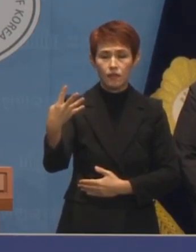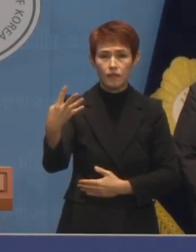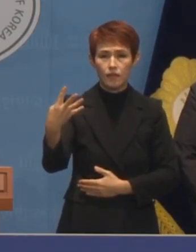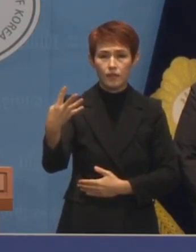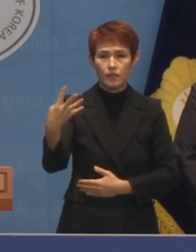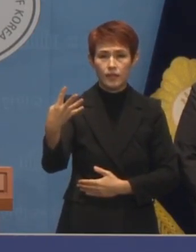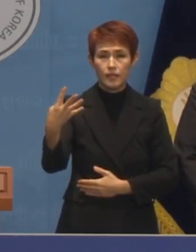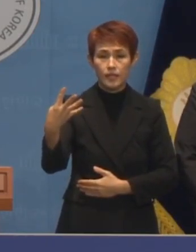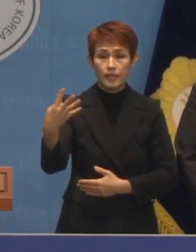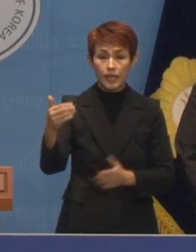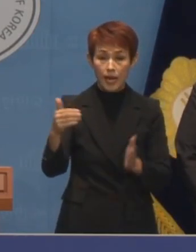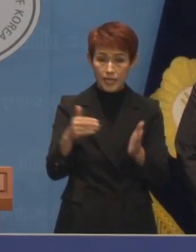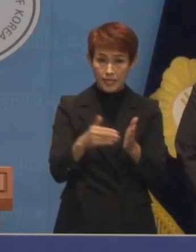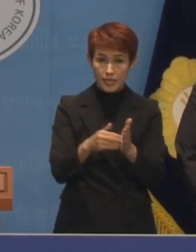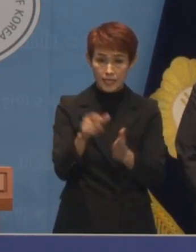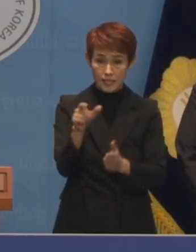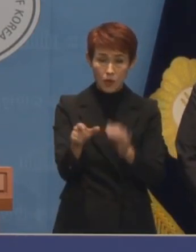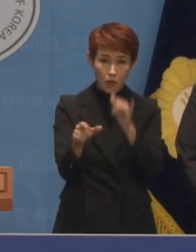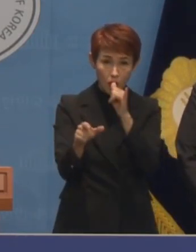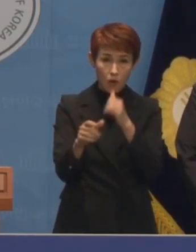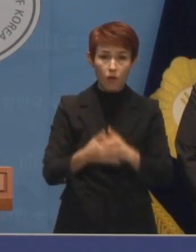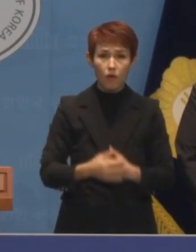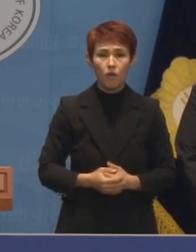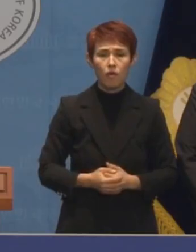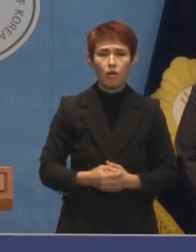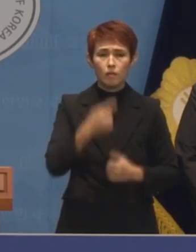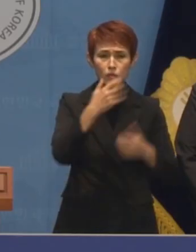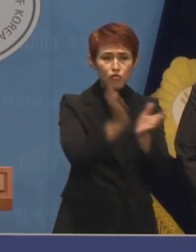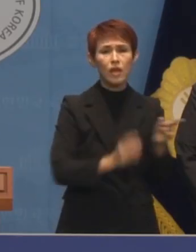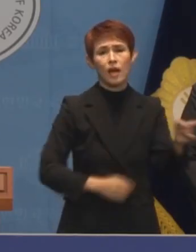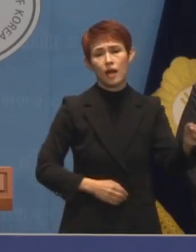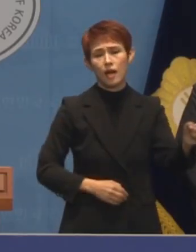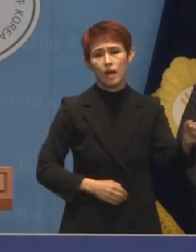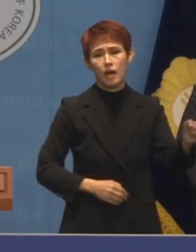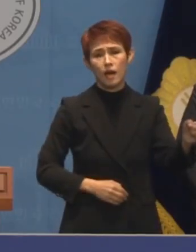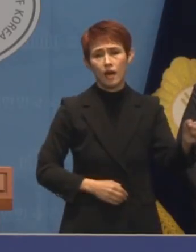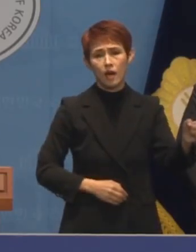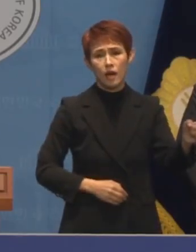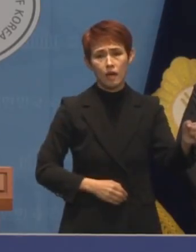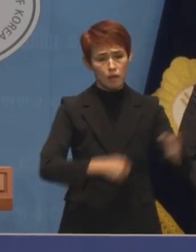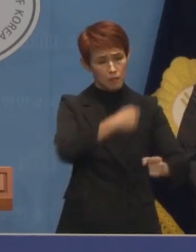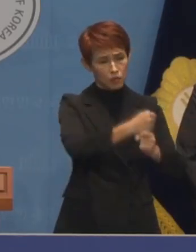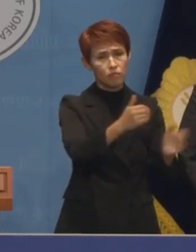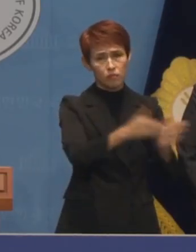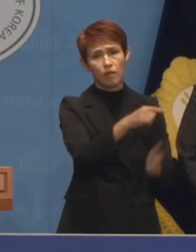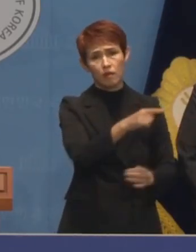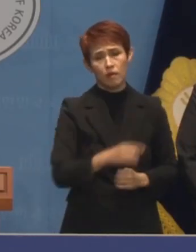일몰되도록 한 것도 결국은 민주당 정부에서 만든 것입니다.